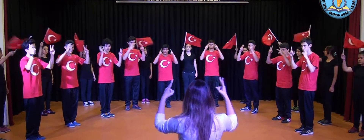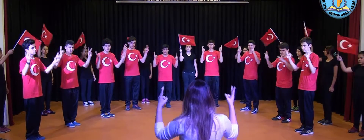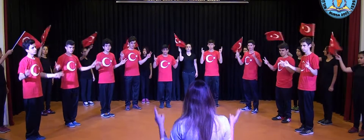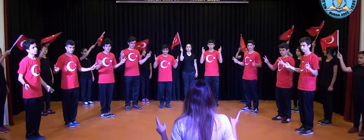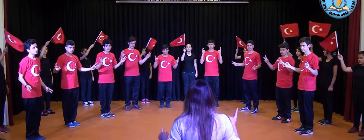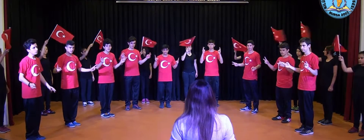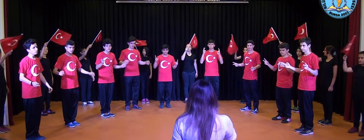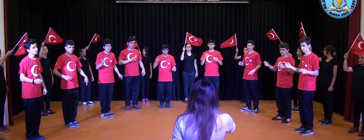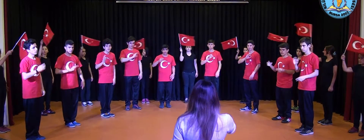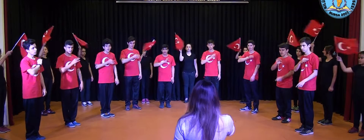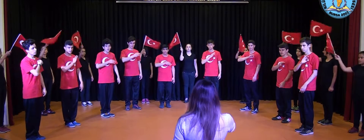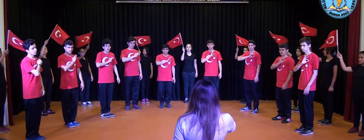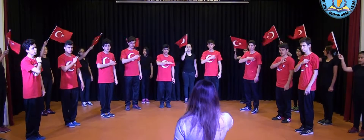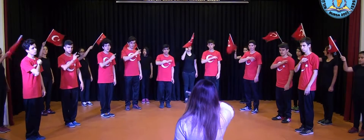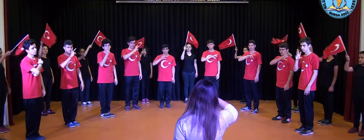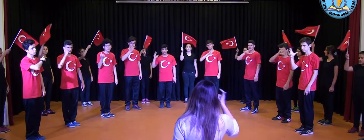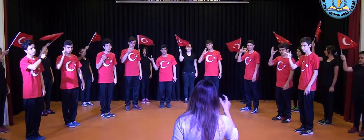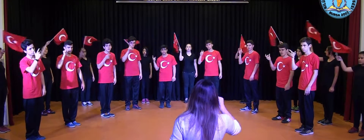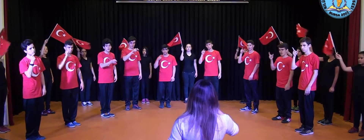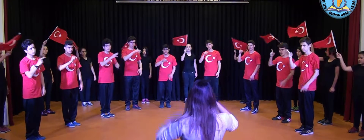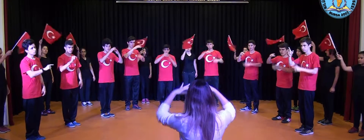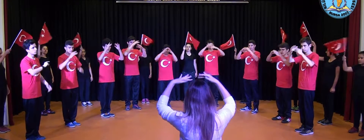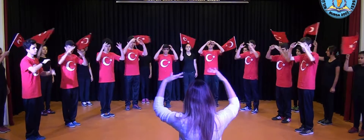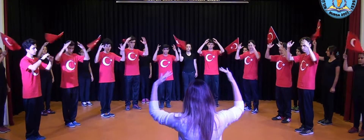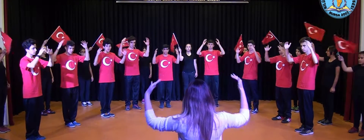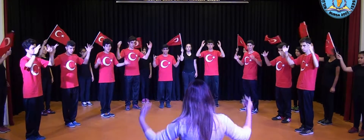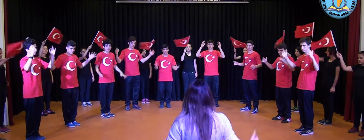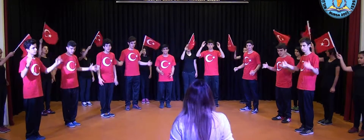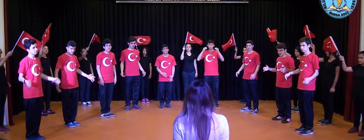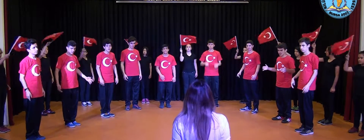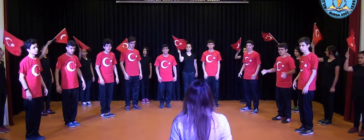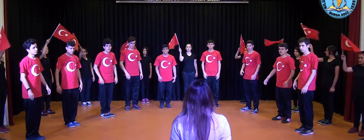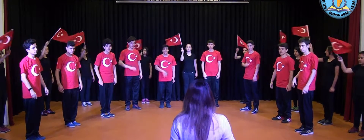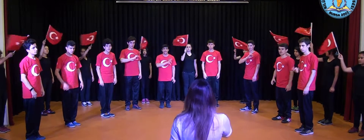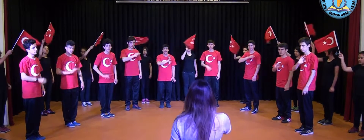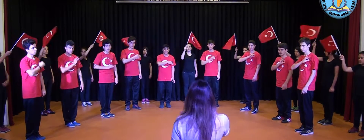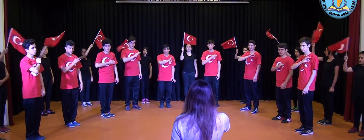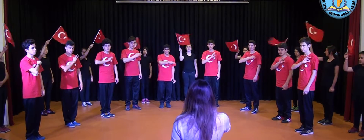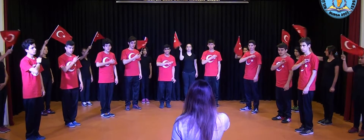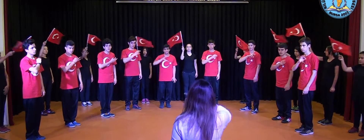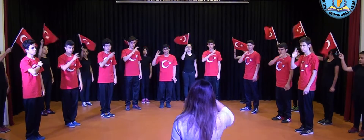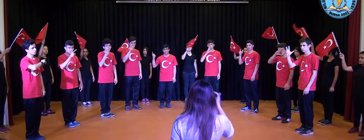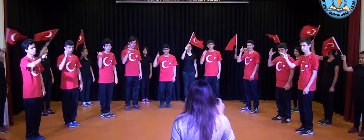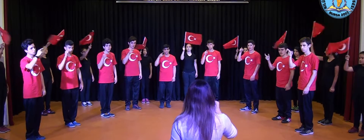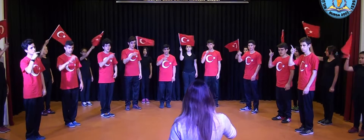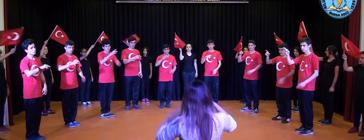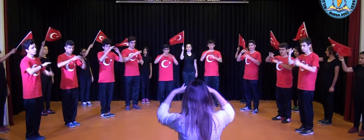açar Altın güneş Ört asırmalar saçar Altın güneş Ört